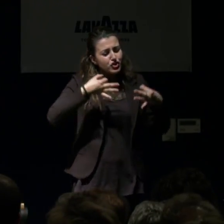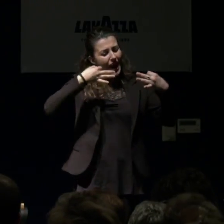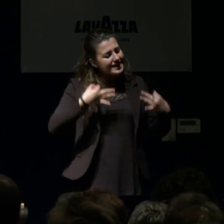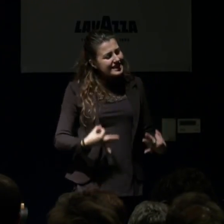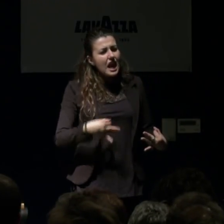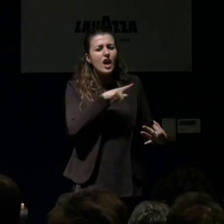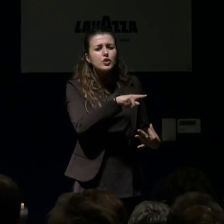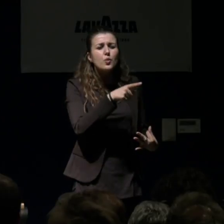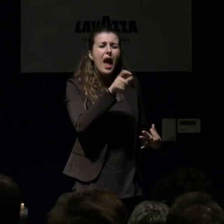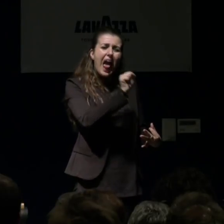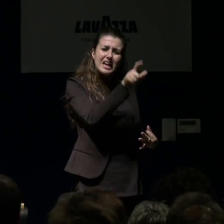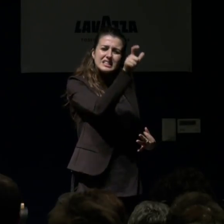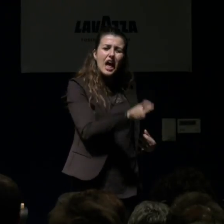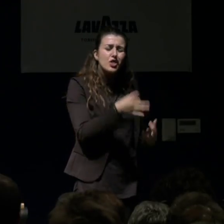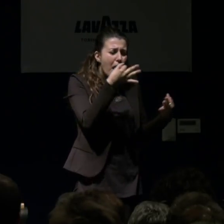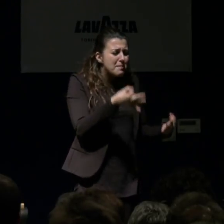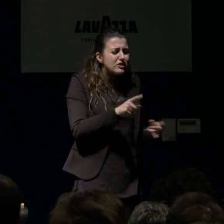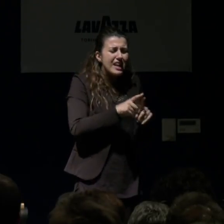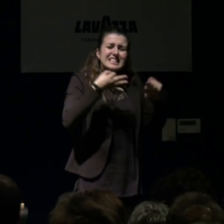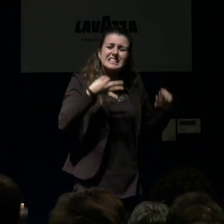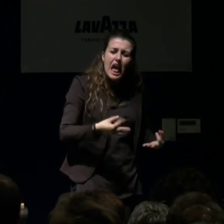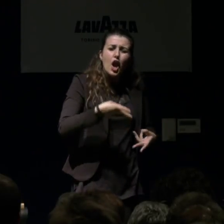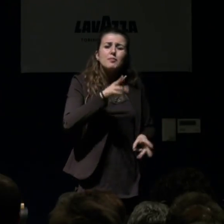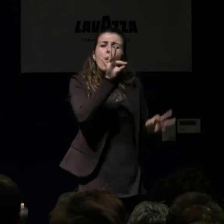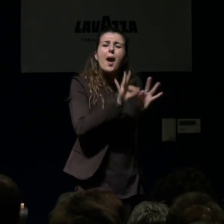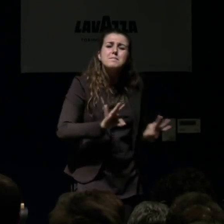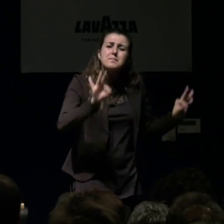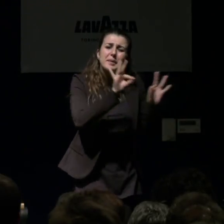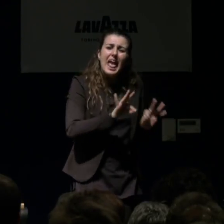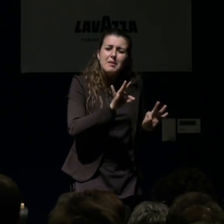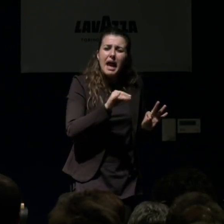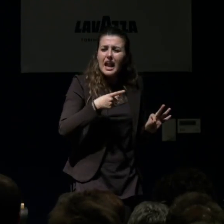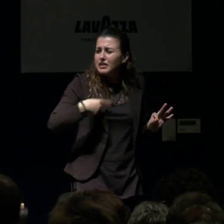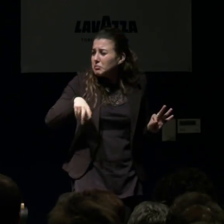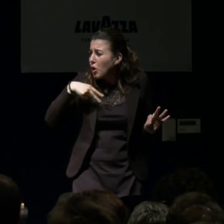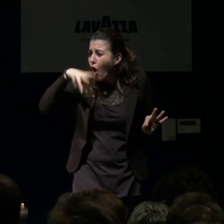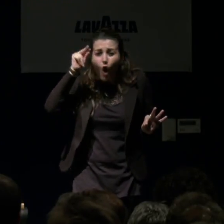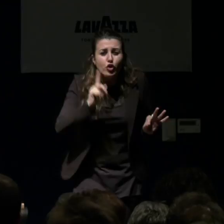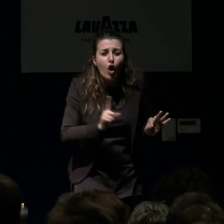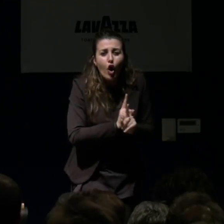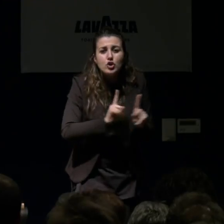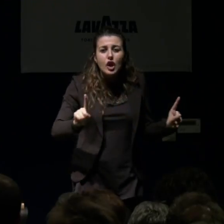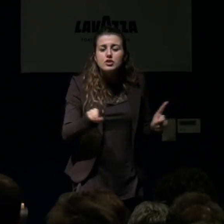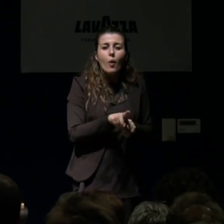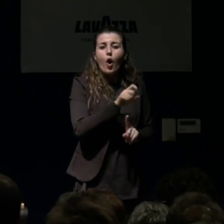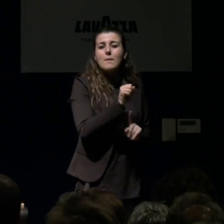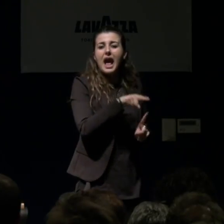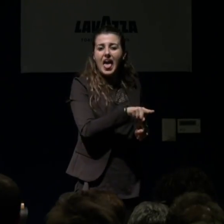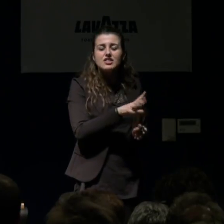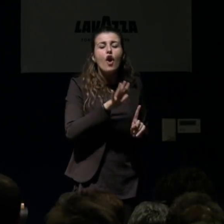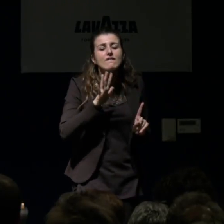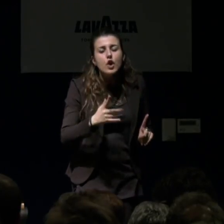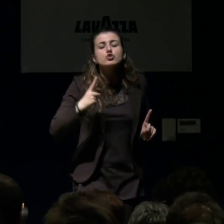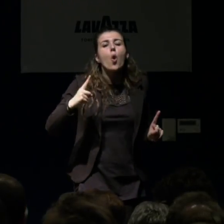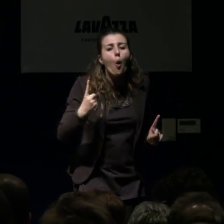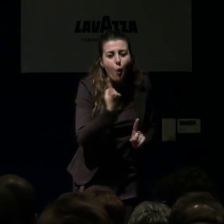è una delle persone più serie e preparate nel nostro settore che abbia mai conosciuto forse una sicuramente